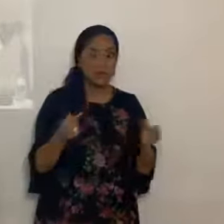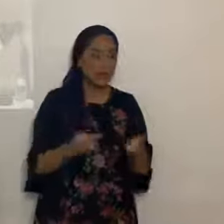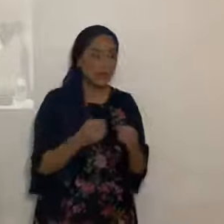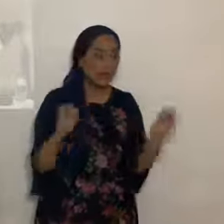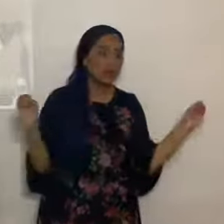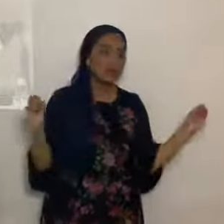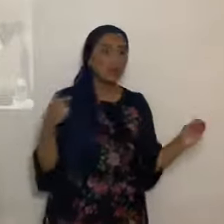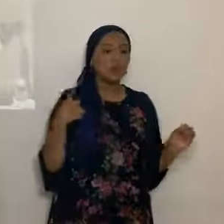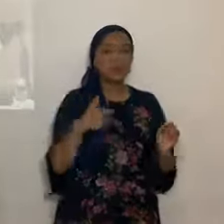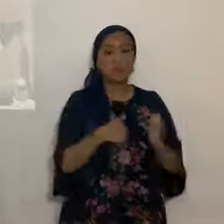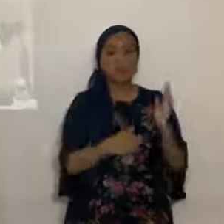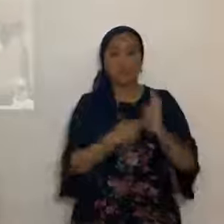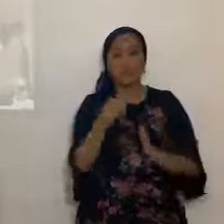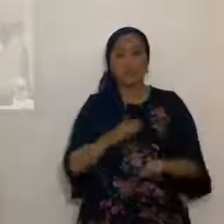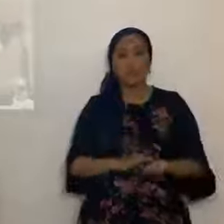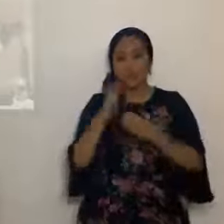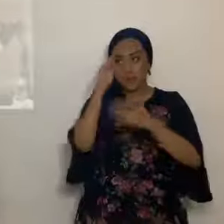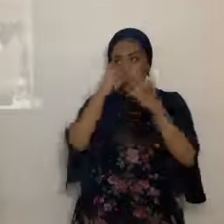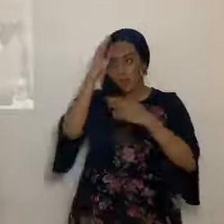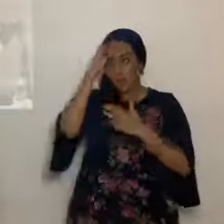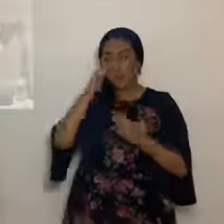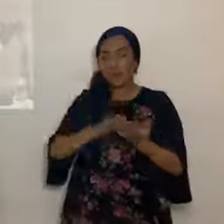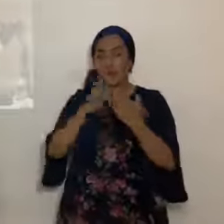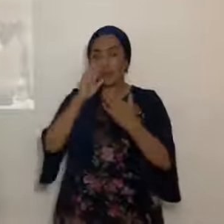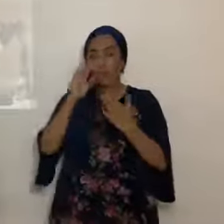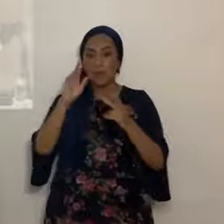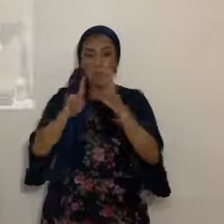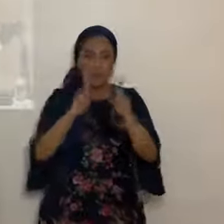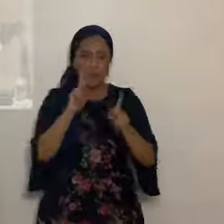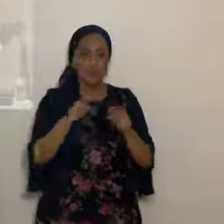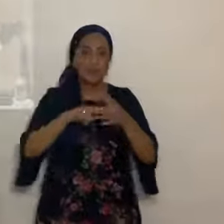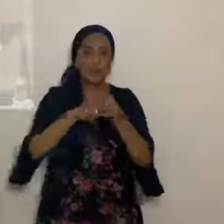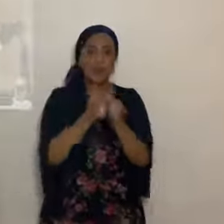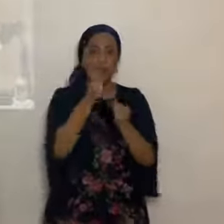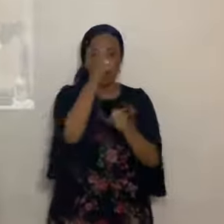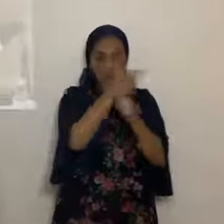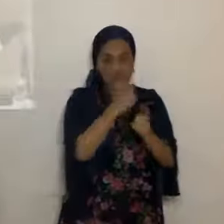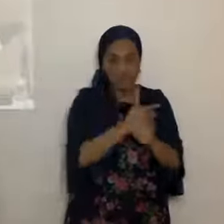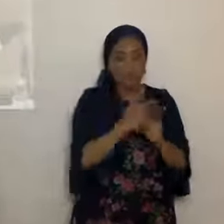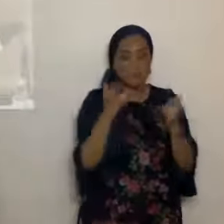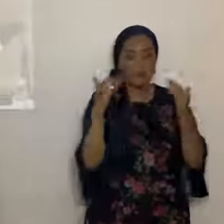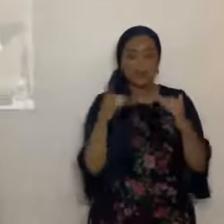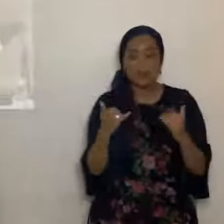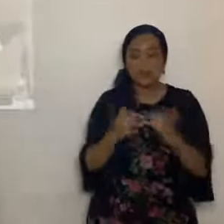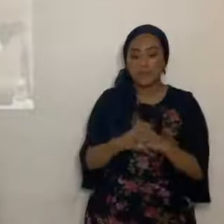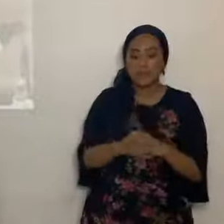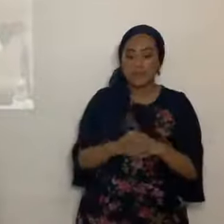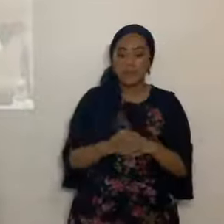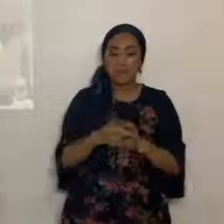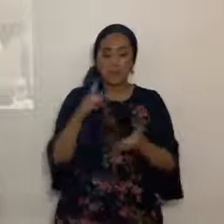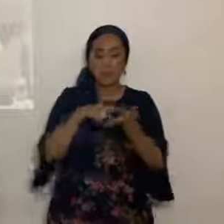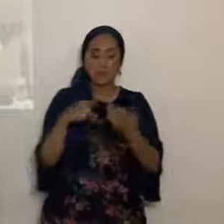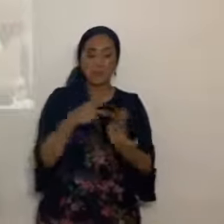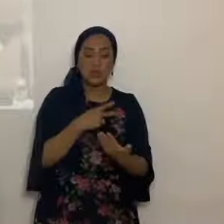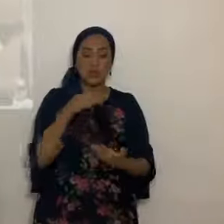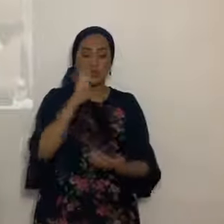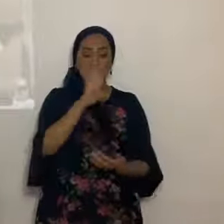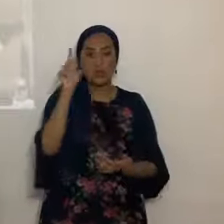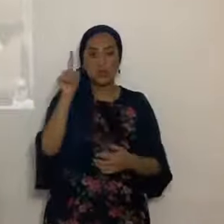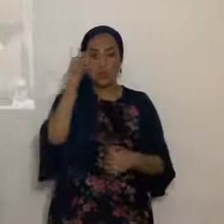somos transparentes ante el Eterno y ante los hombres, empezando por los hermanos. Ahora, Vamos al Salmo